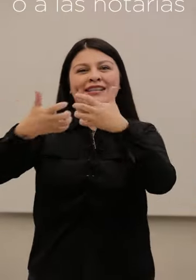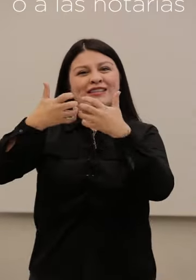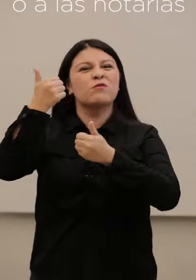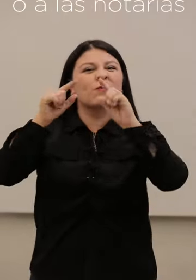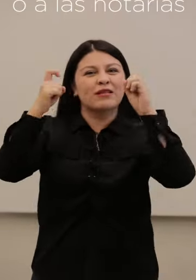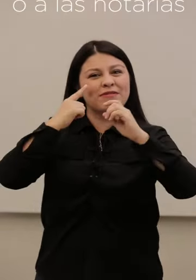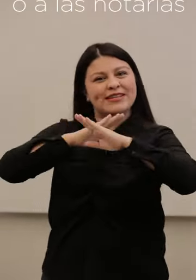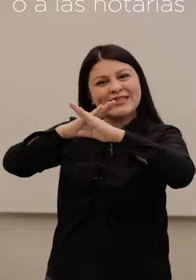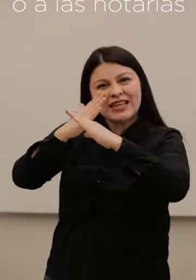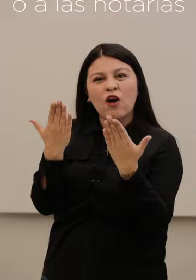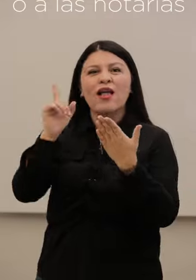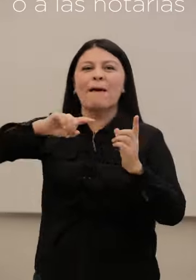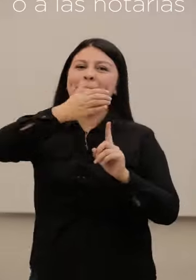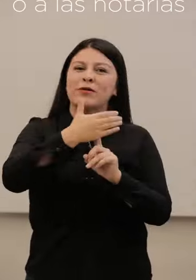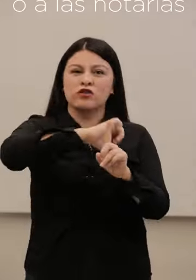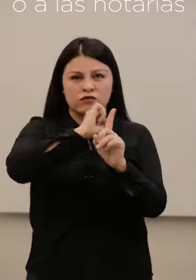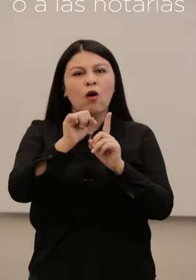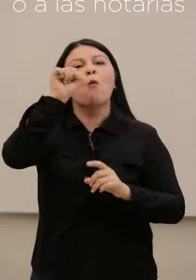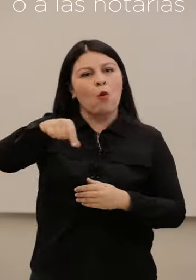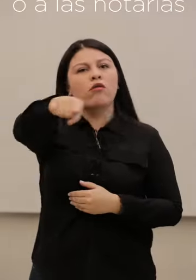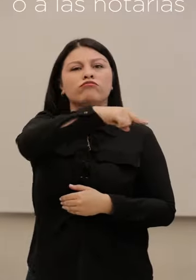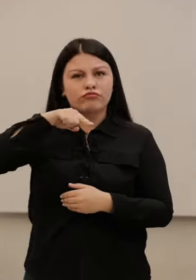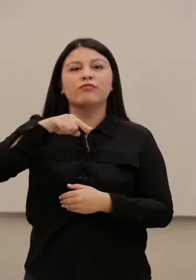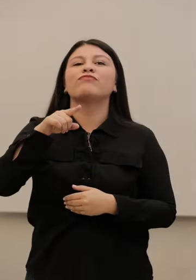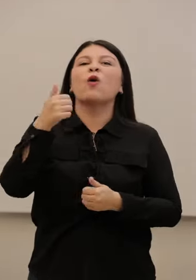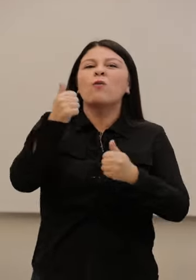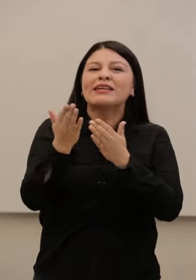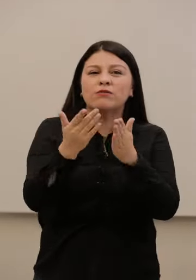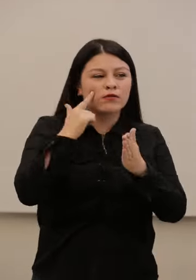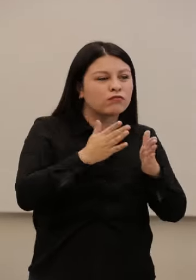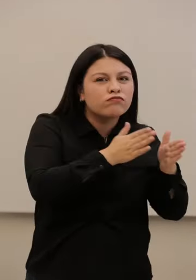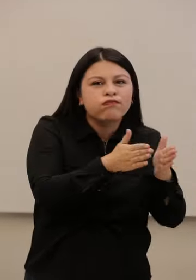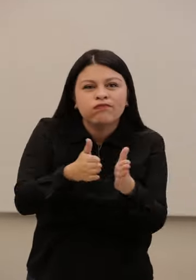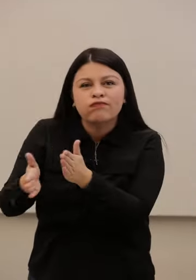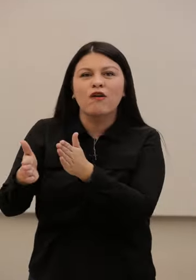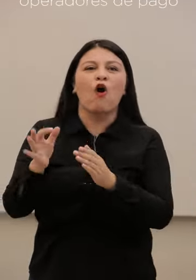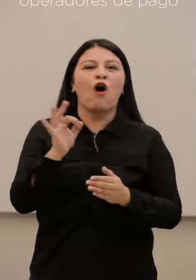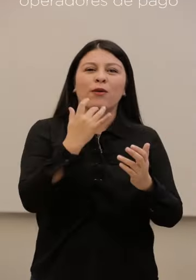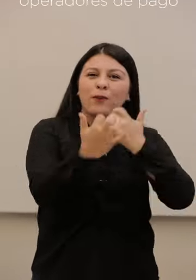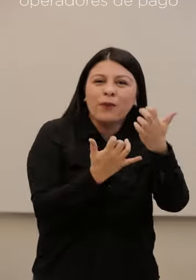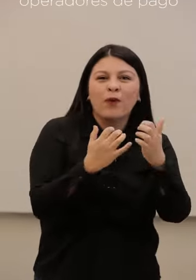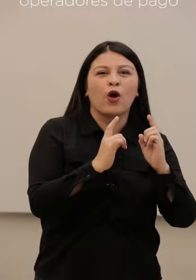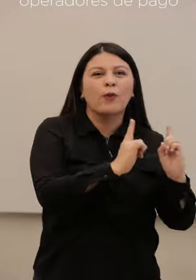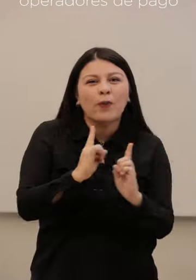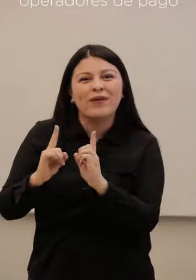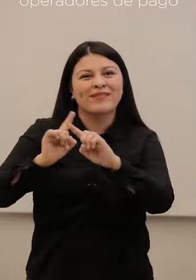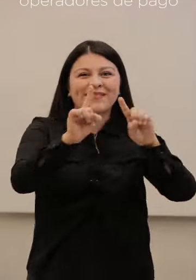ir al banco o a las notarías. También podrán salir los que trabajan en operadores de pago,